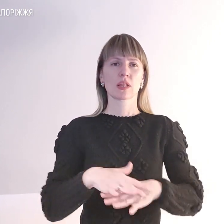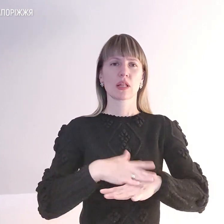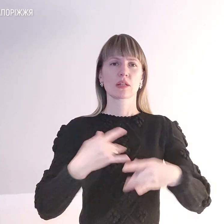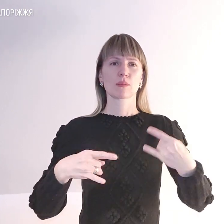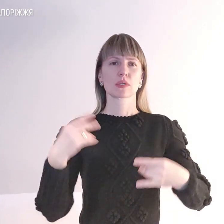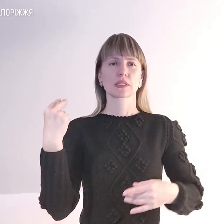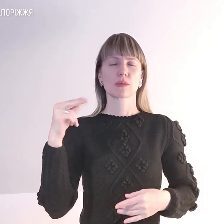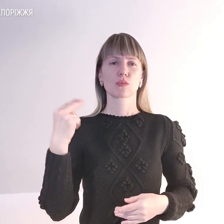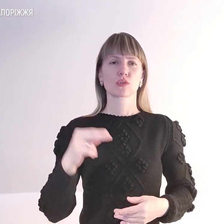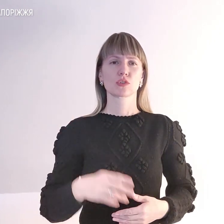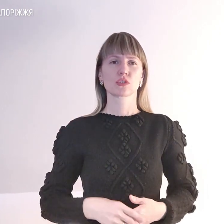Запоріжжя.